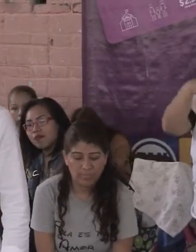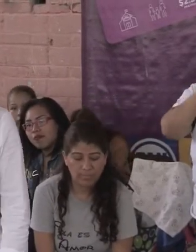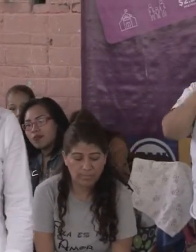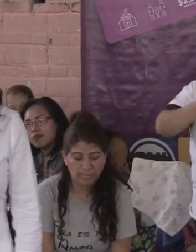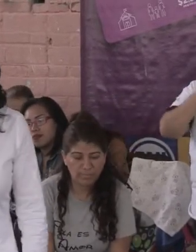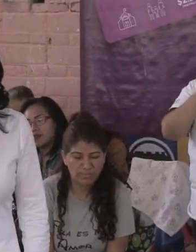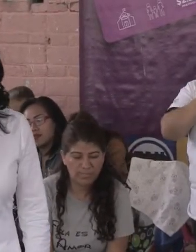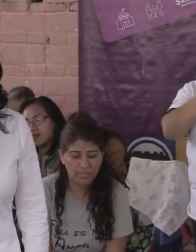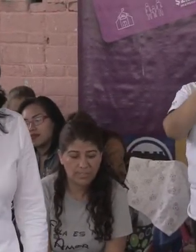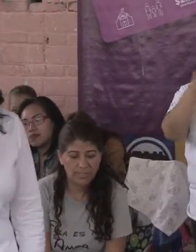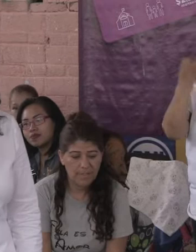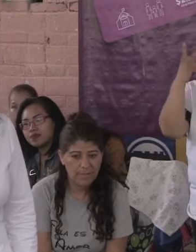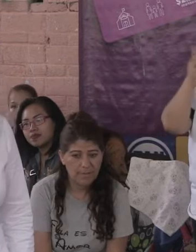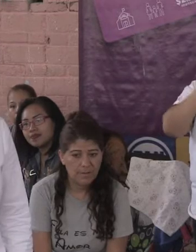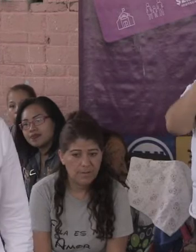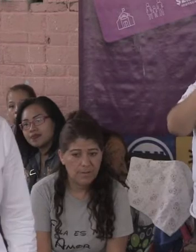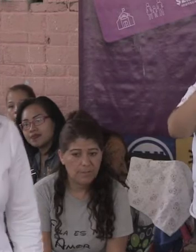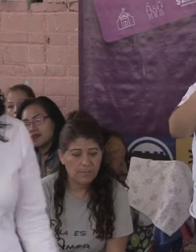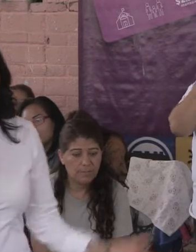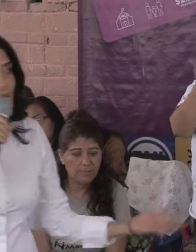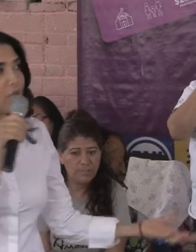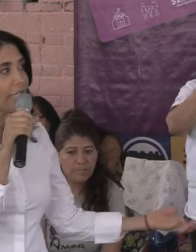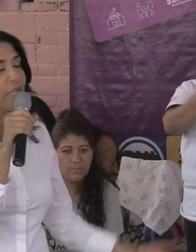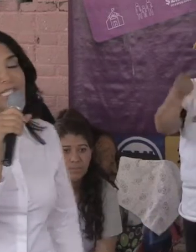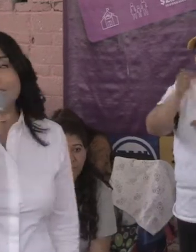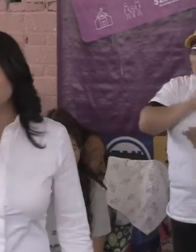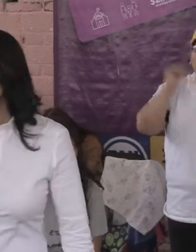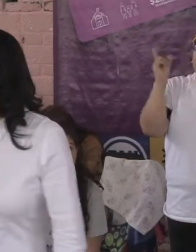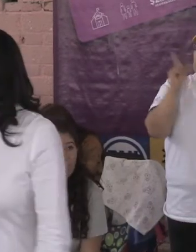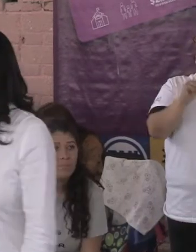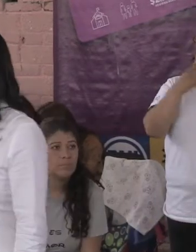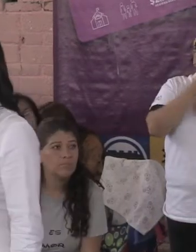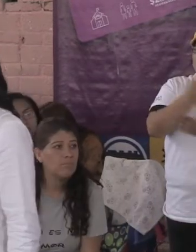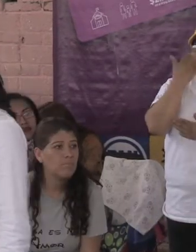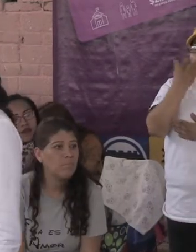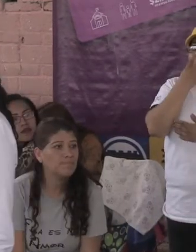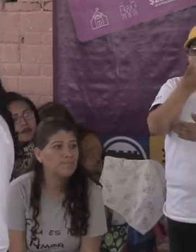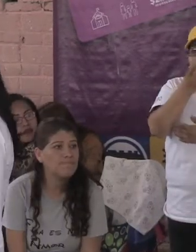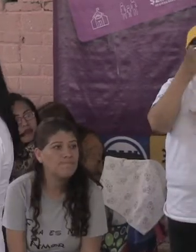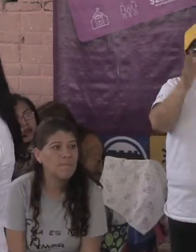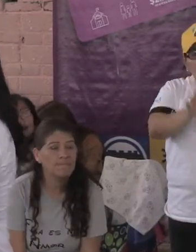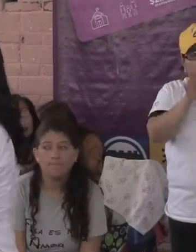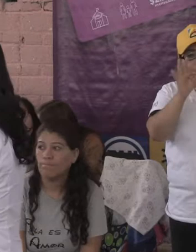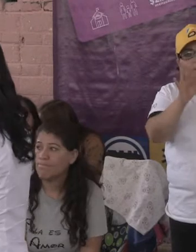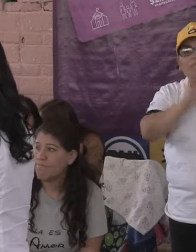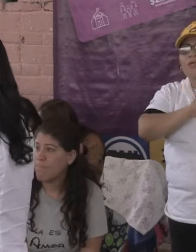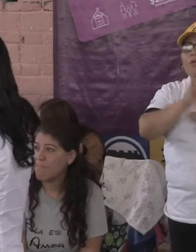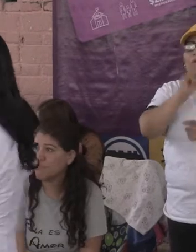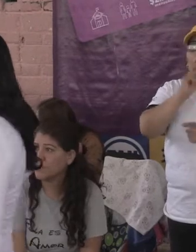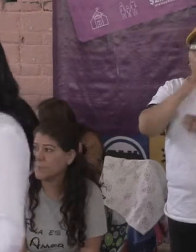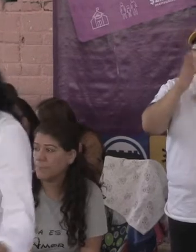ahorita a ver a muchas vecinas y vecinos que nos quieren saludar. Yo solo quiero decirles que les vamos a cumplir. Soy mujer